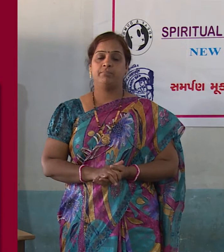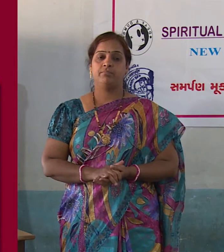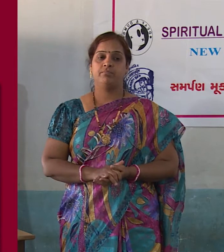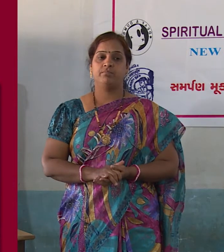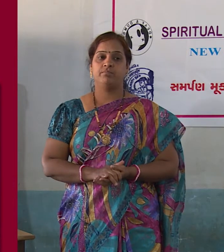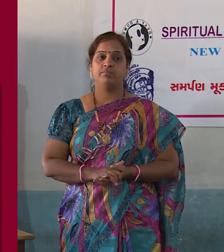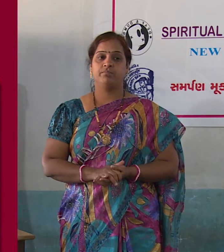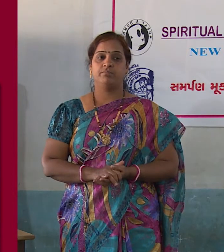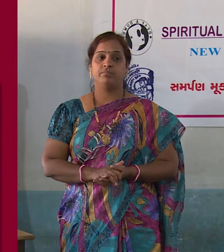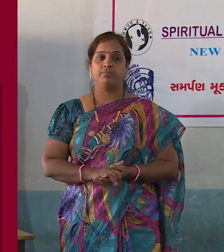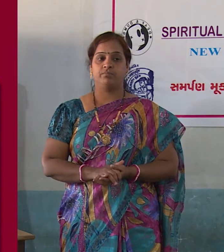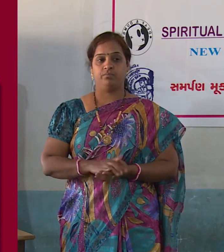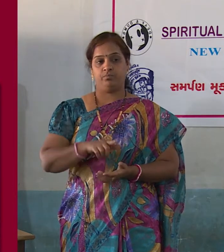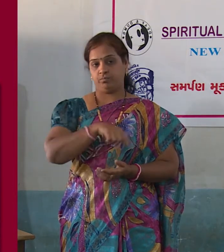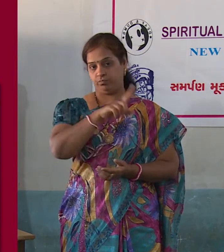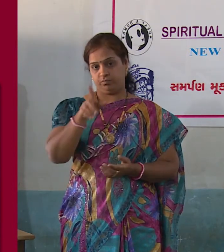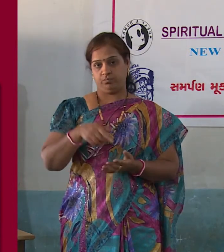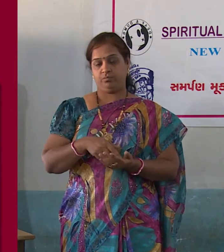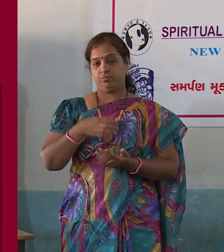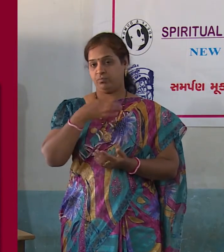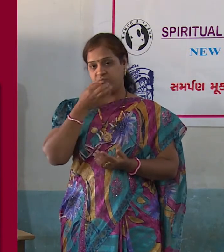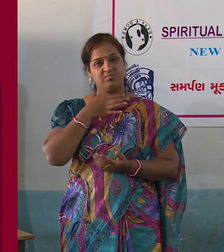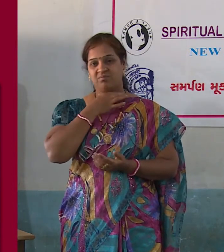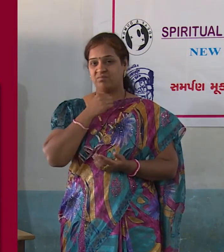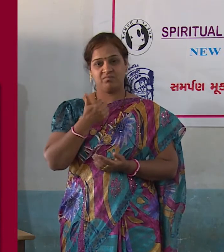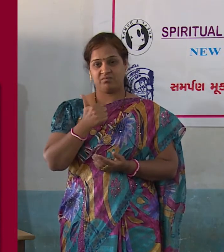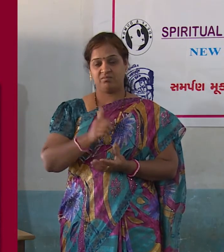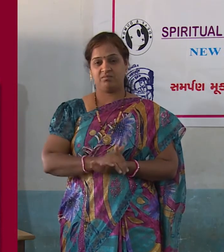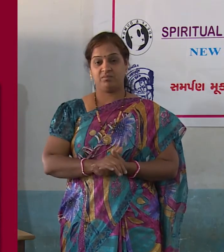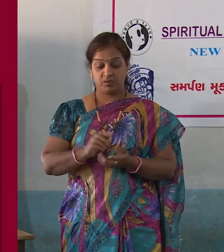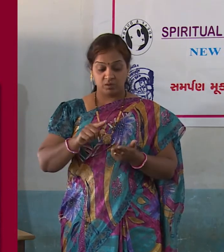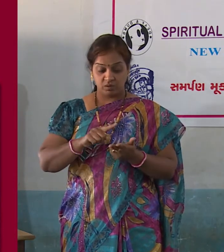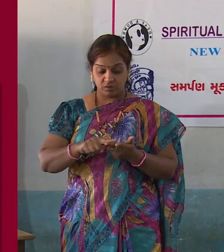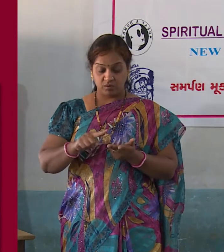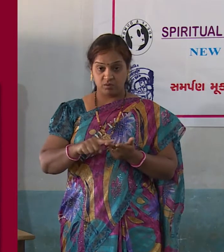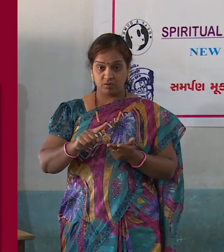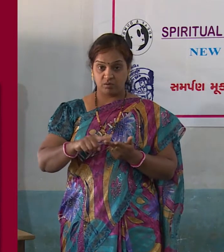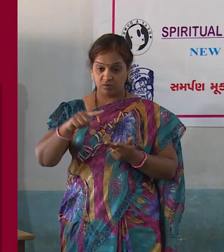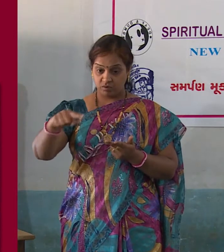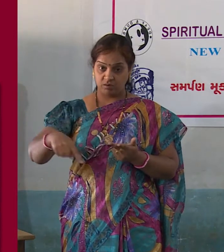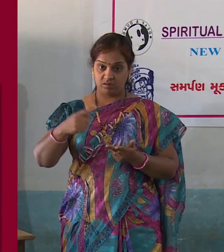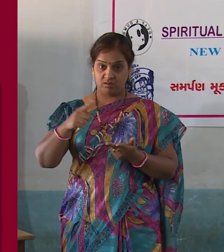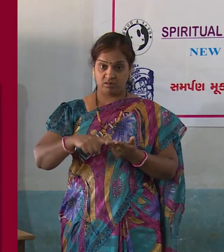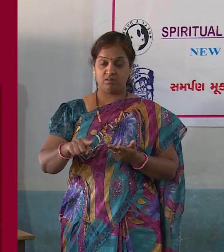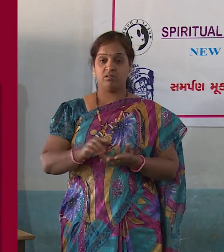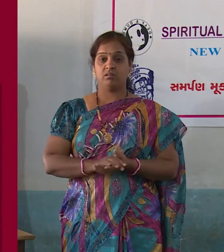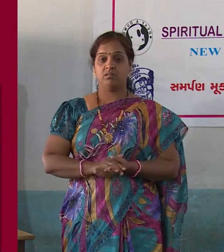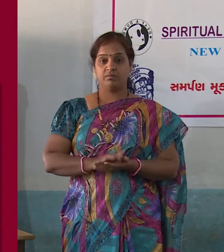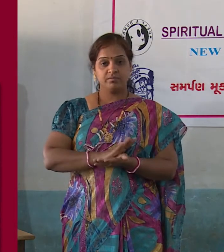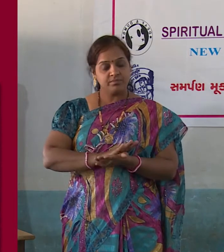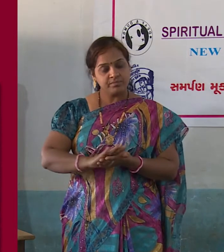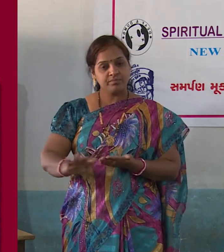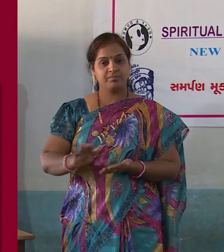कोई गीत अगर अच्छा नहीं लगता है तो उसके ऊपर दूसरा रिकॉर्डिंग कर देने से नीचे वाला